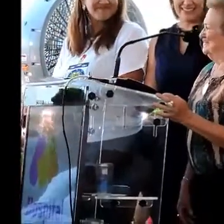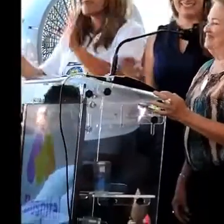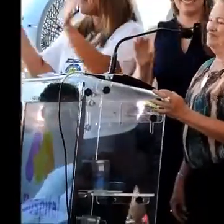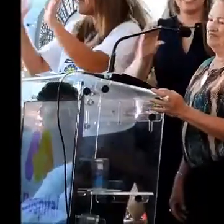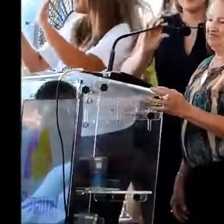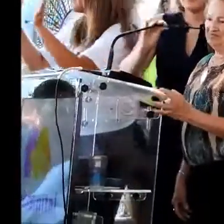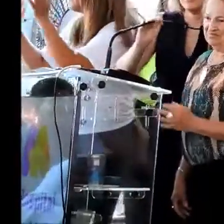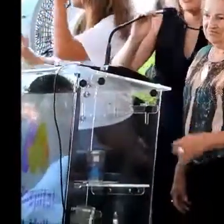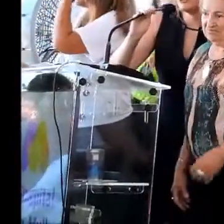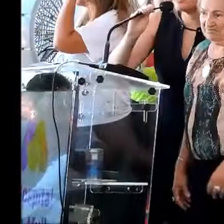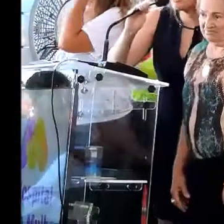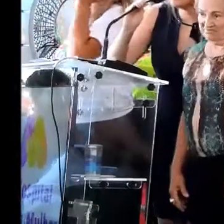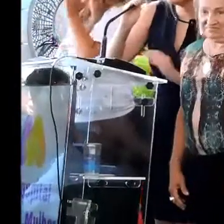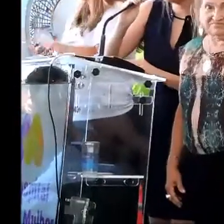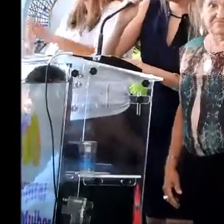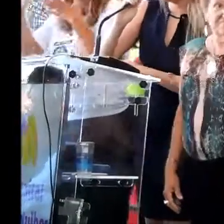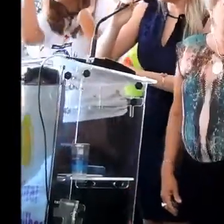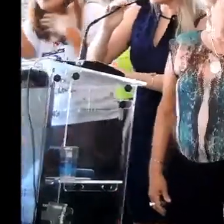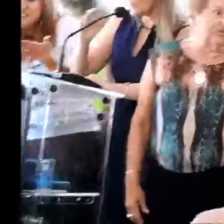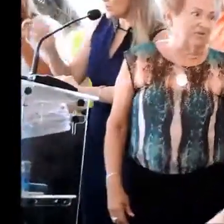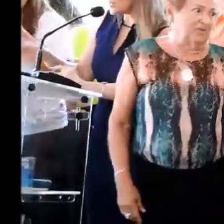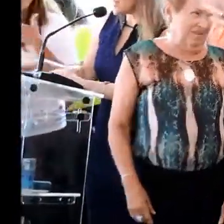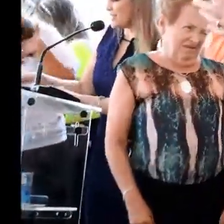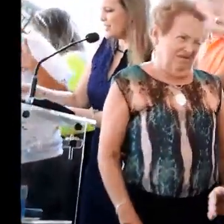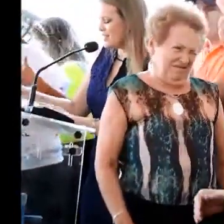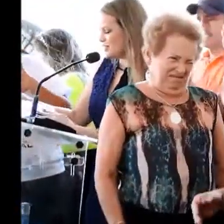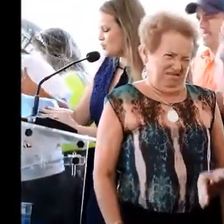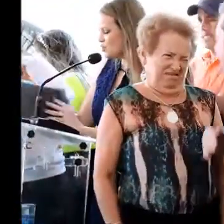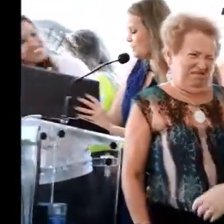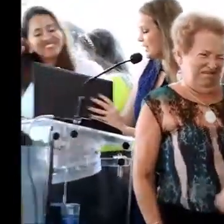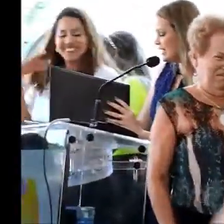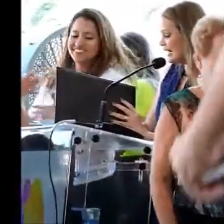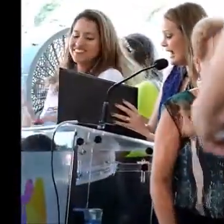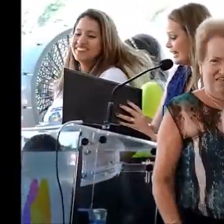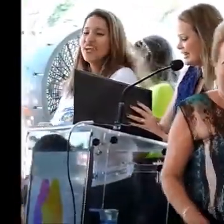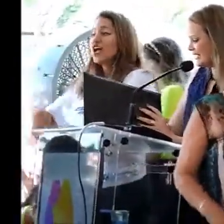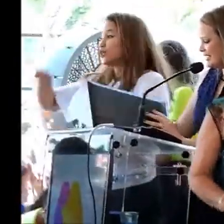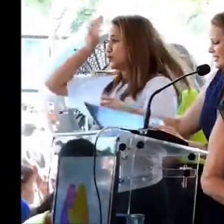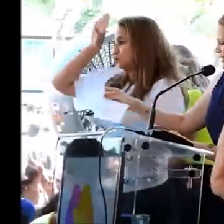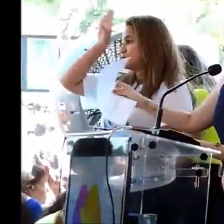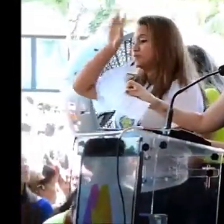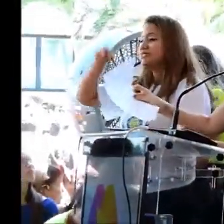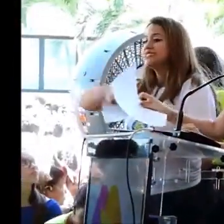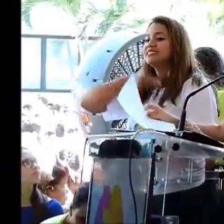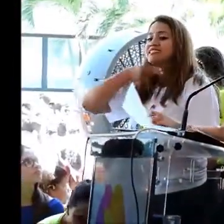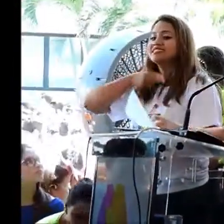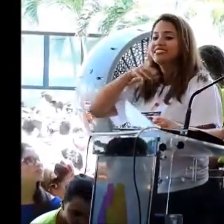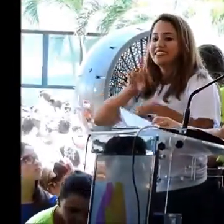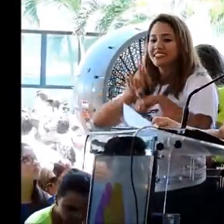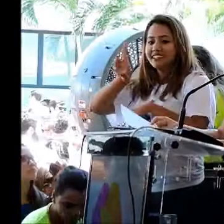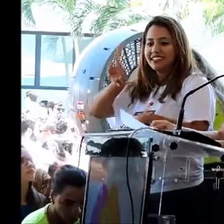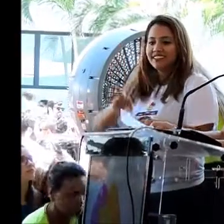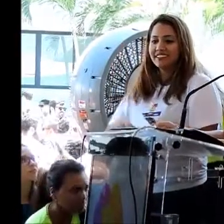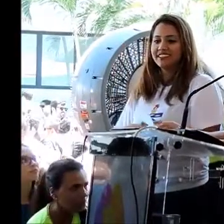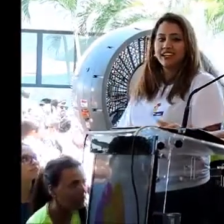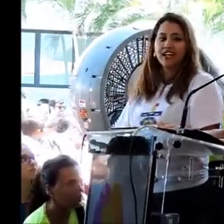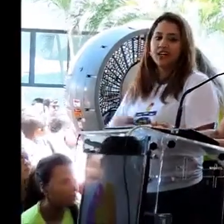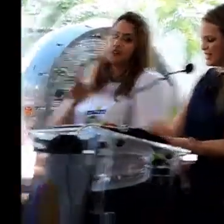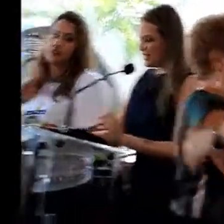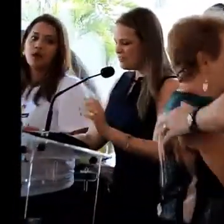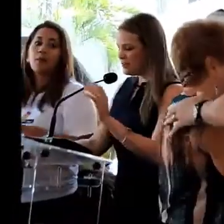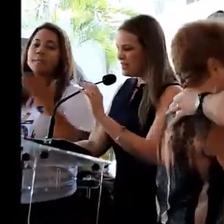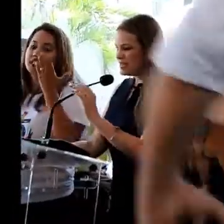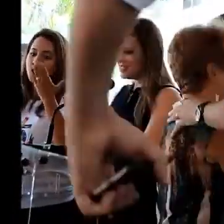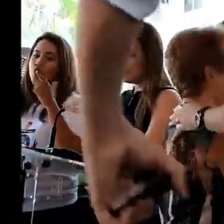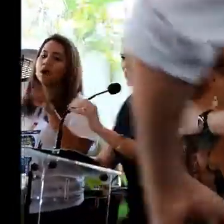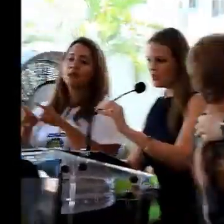Tá bom. Obrigada, doutora Lúcia, sobrinha e neta da doutora Nise da Silveira,